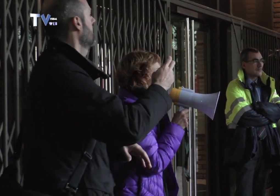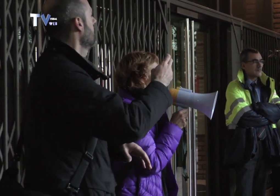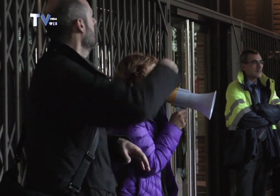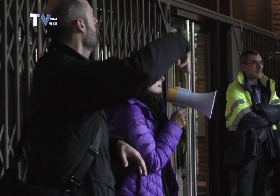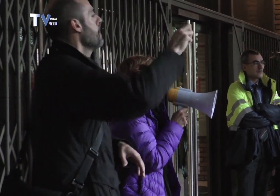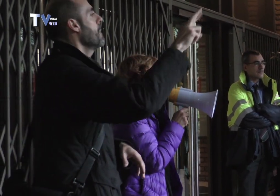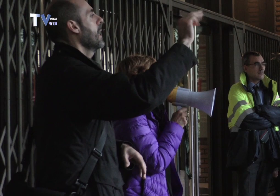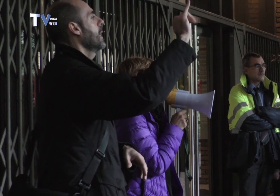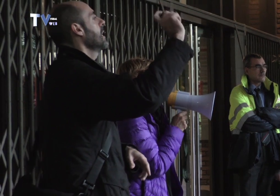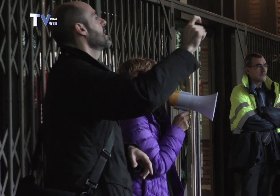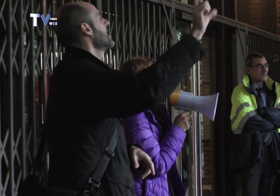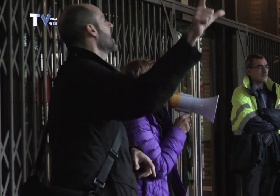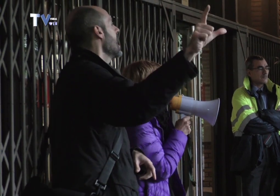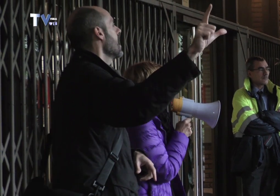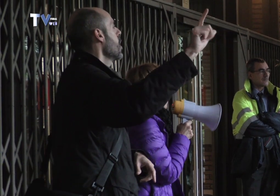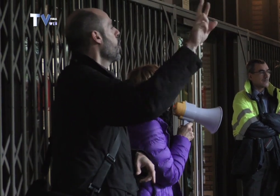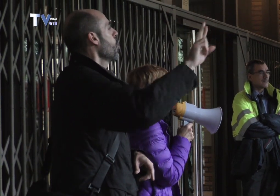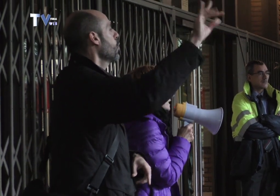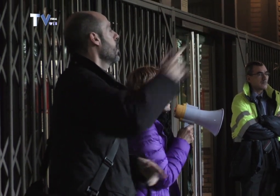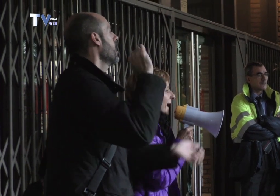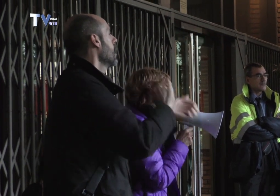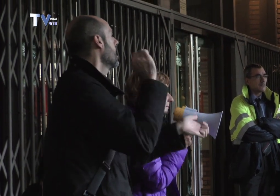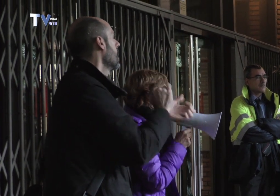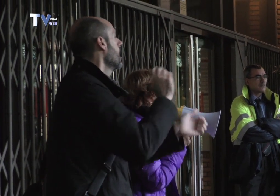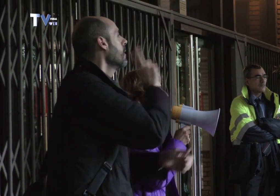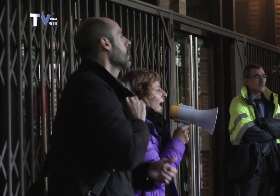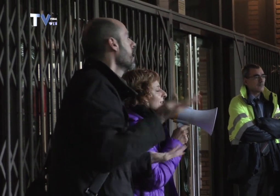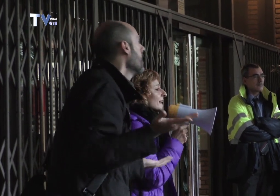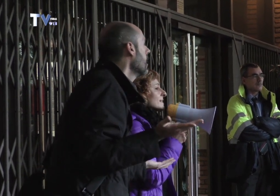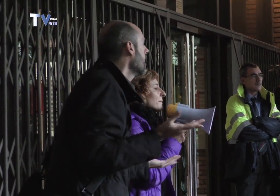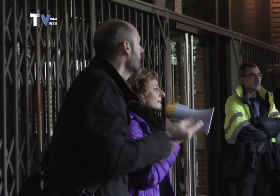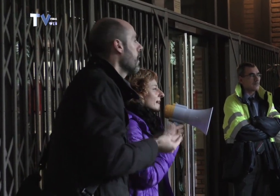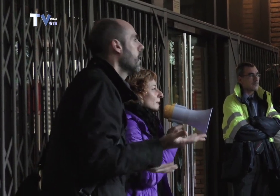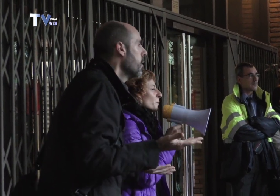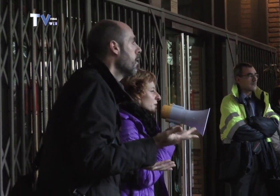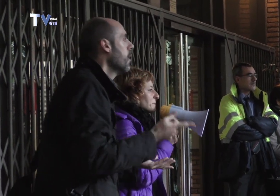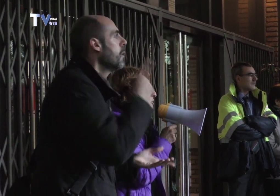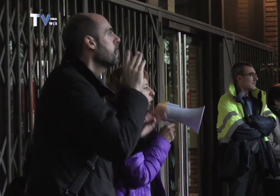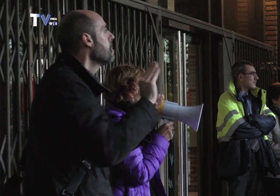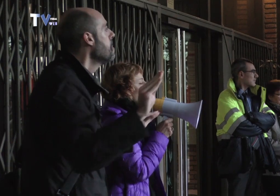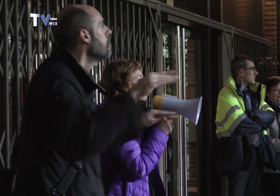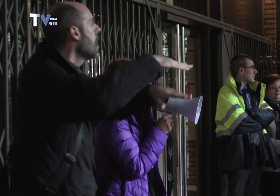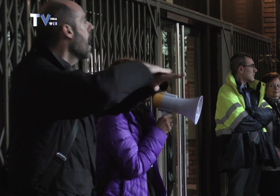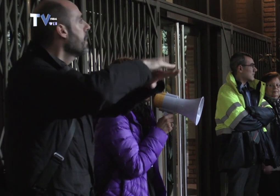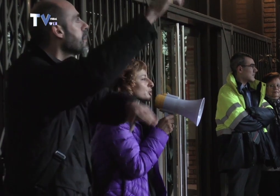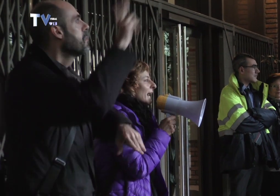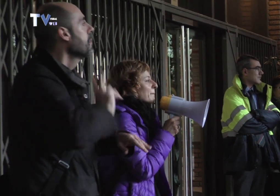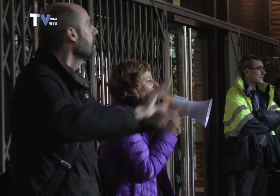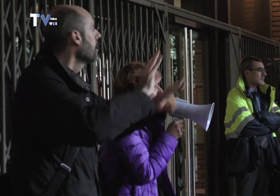esperant que faci el favor de dir alguna cosa o de respirar. El silenci administratiu potser és pitjor. Potser ens dona més